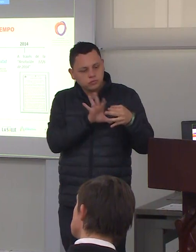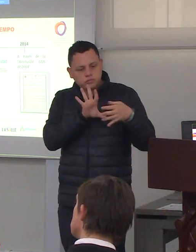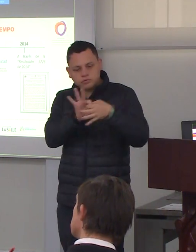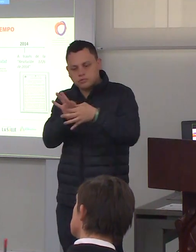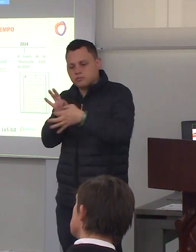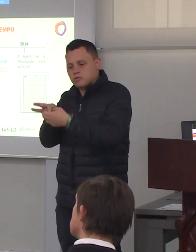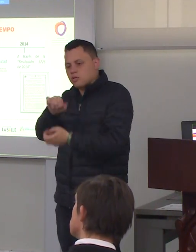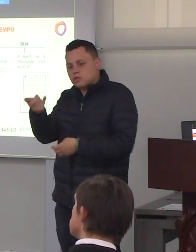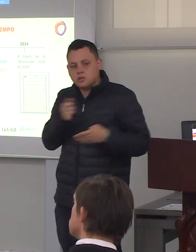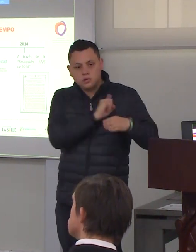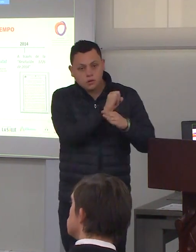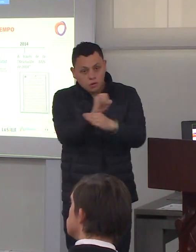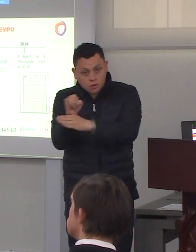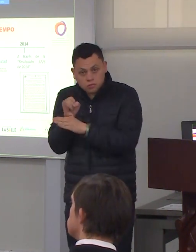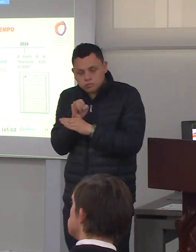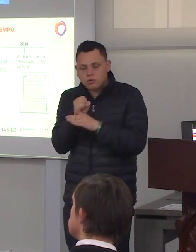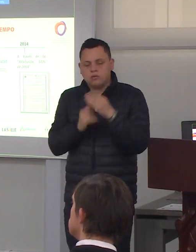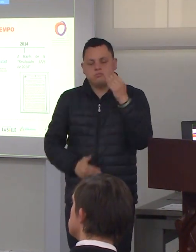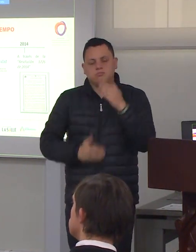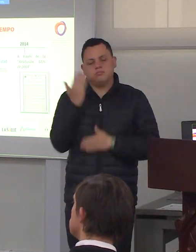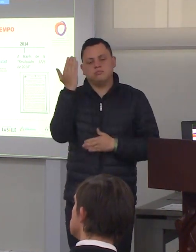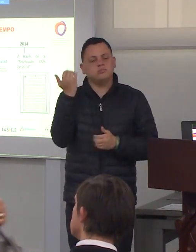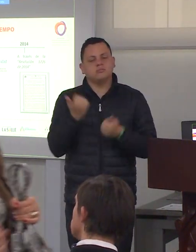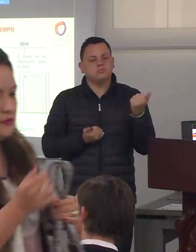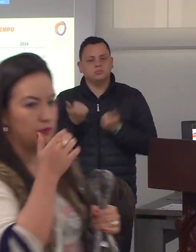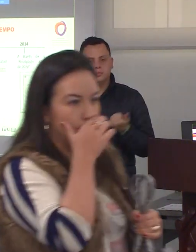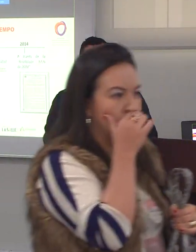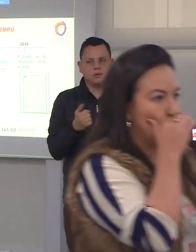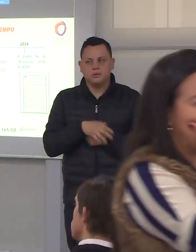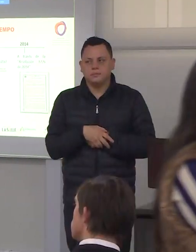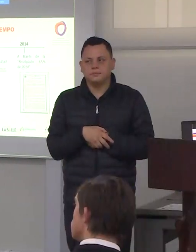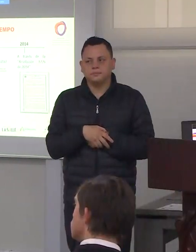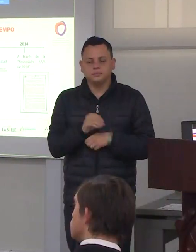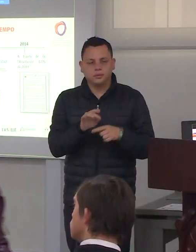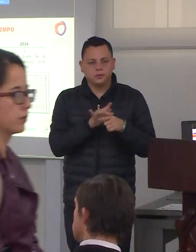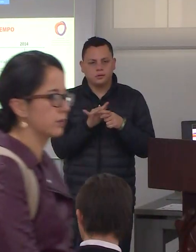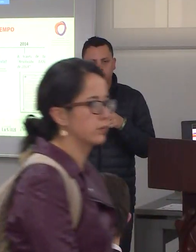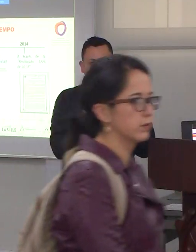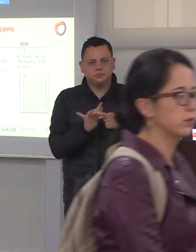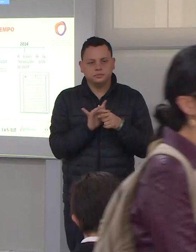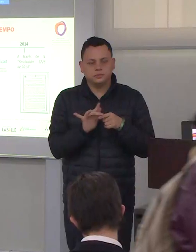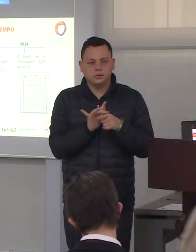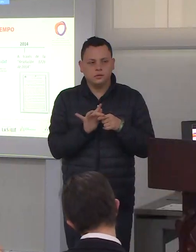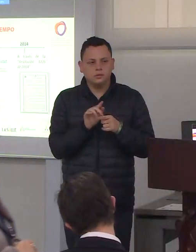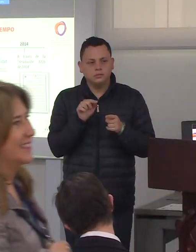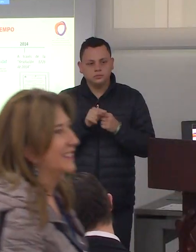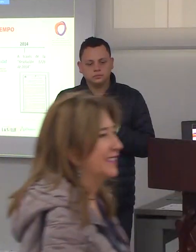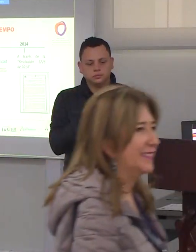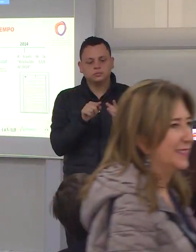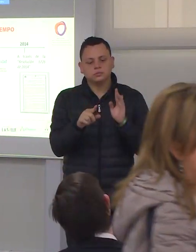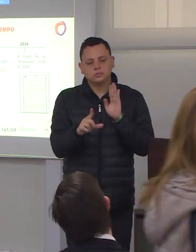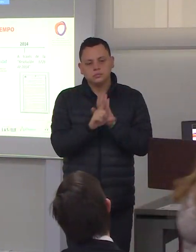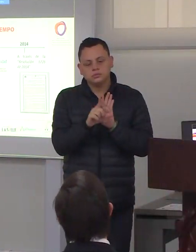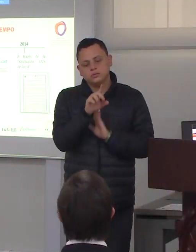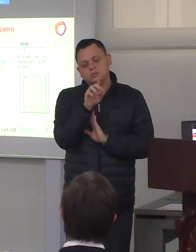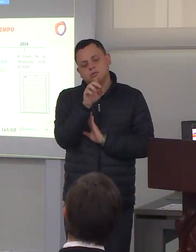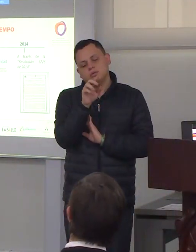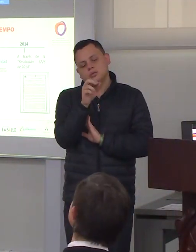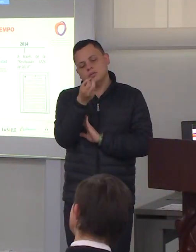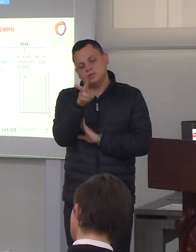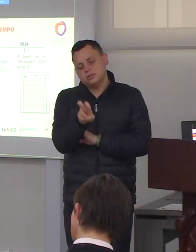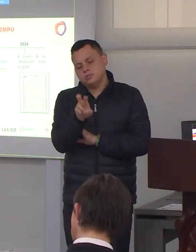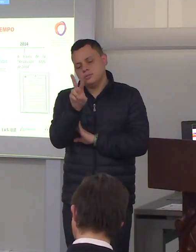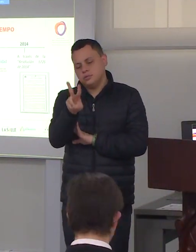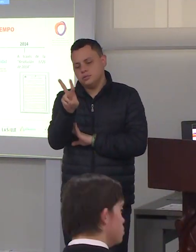instituciones, pues desarrollamos y se implementó, se adoptó a través de la resolución 1726 una